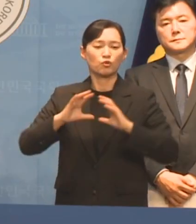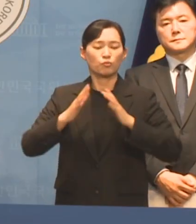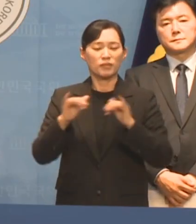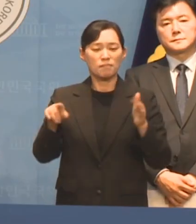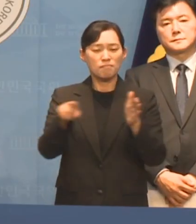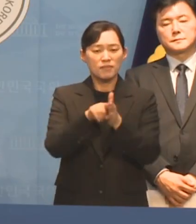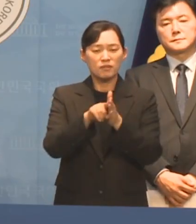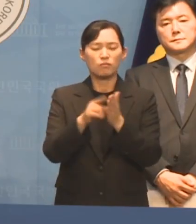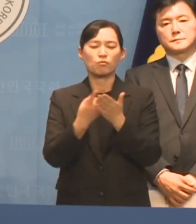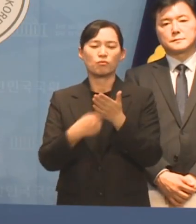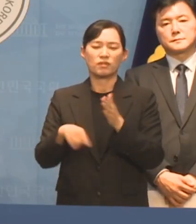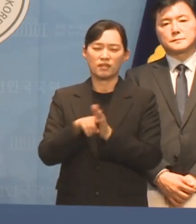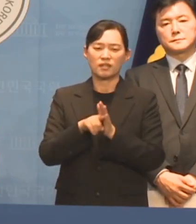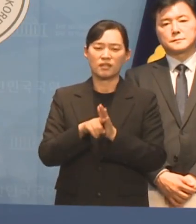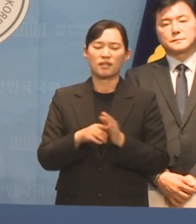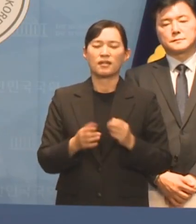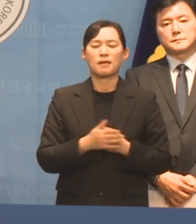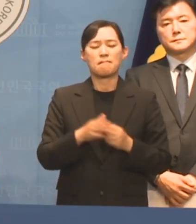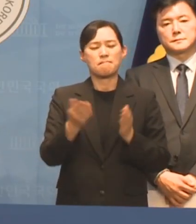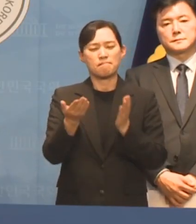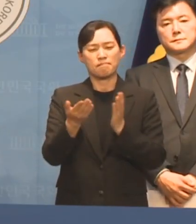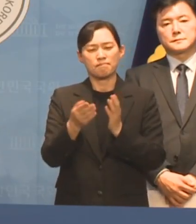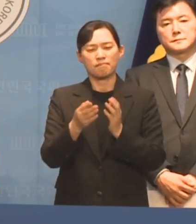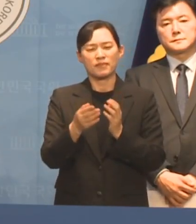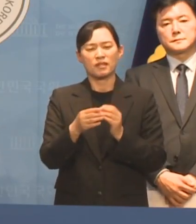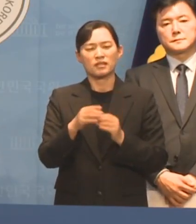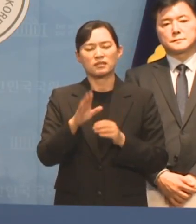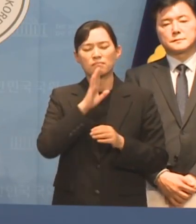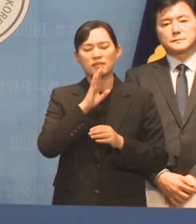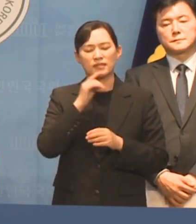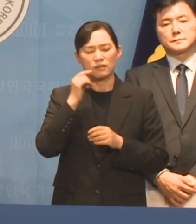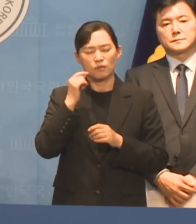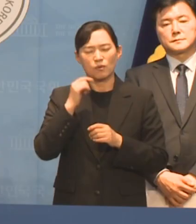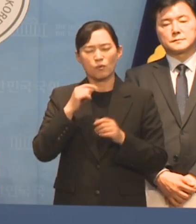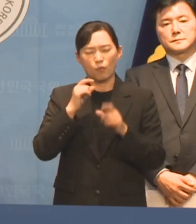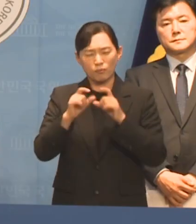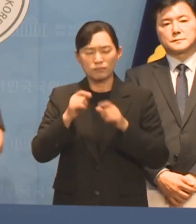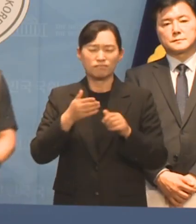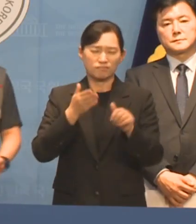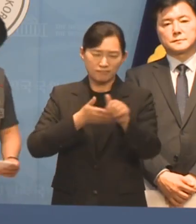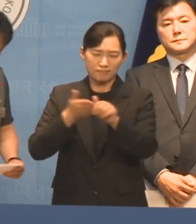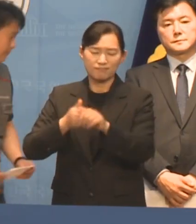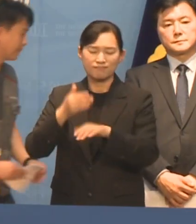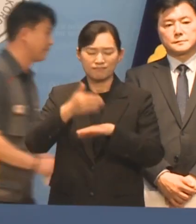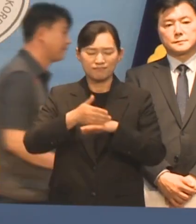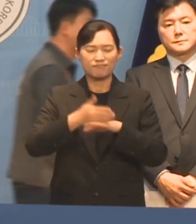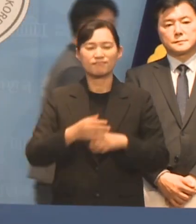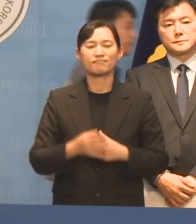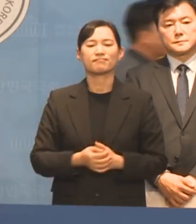신뢰 회복을 위한 지극히 온당한 요구에 대해 깊이 고민해 주시기를 바랍니다. 감사합니다.